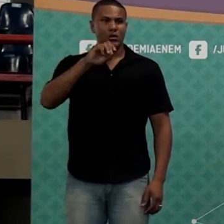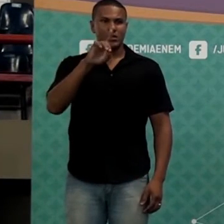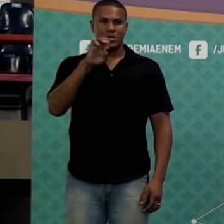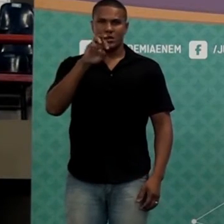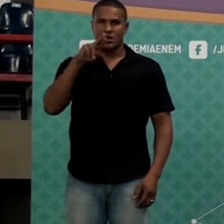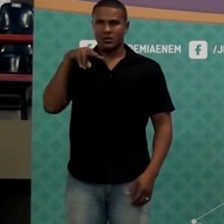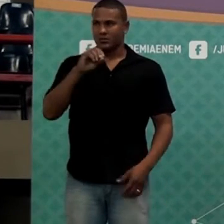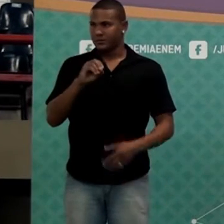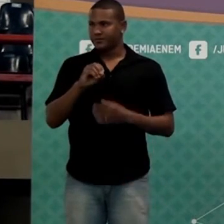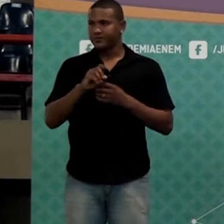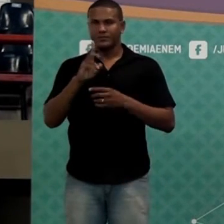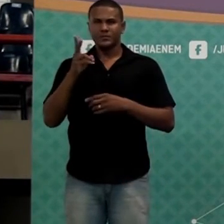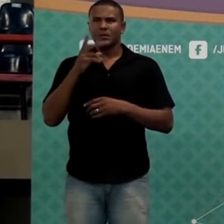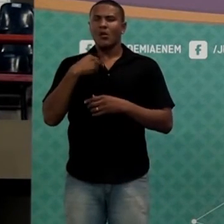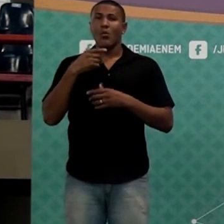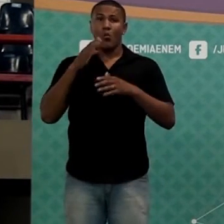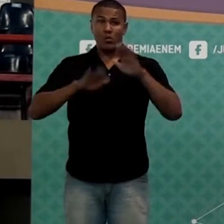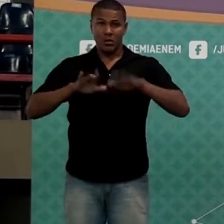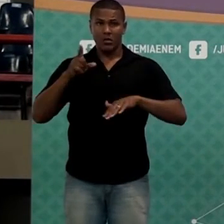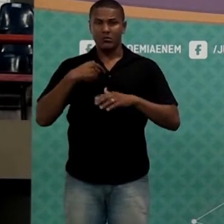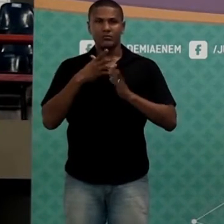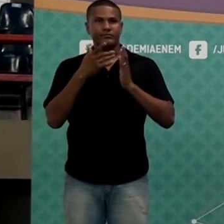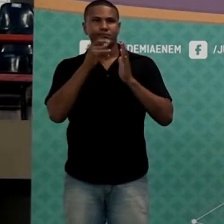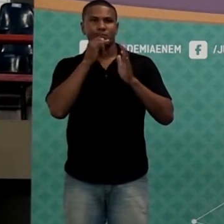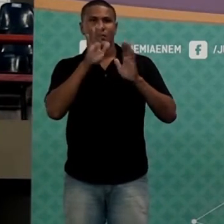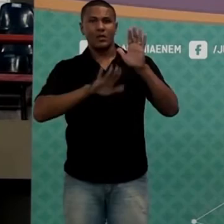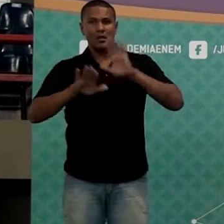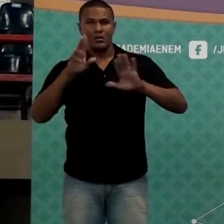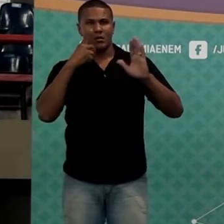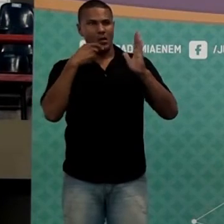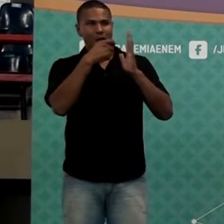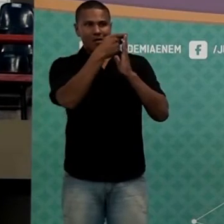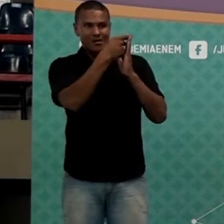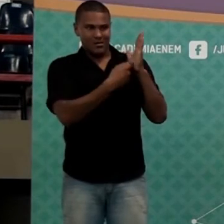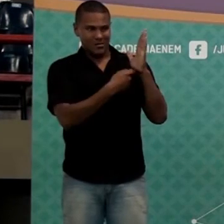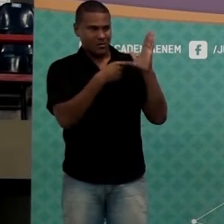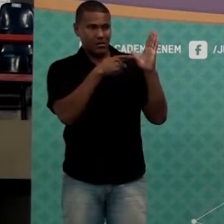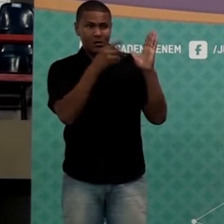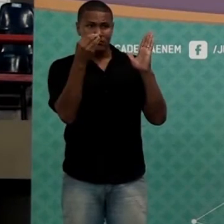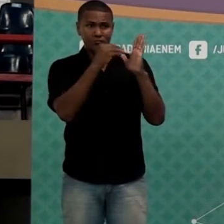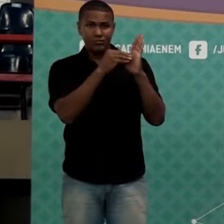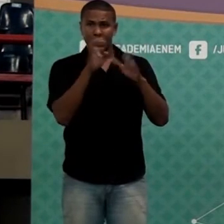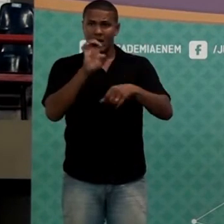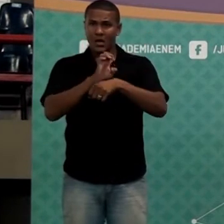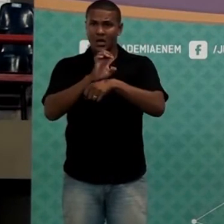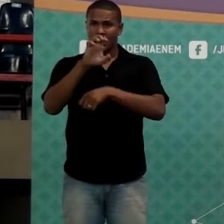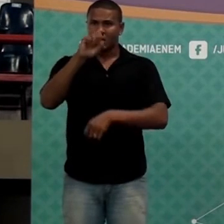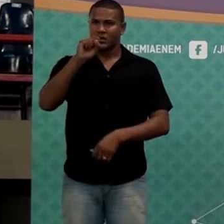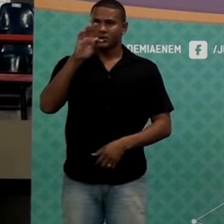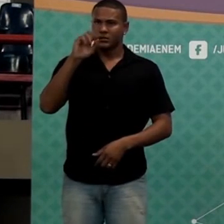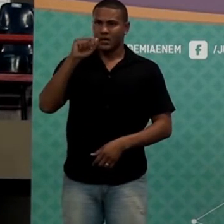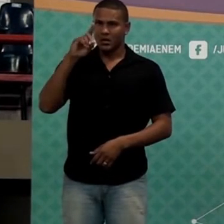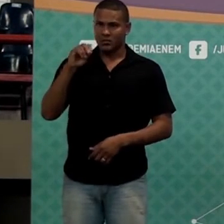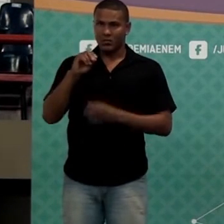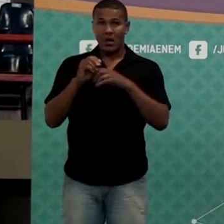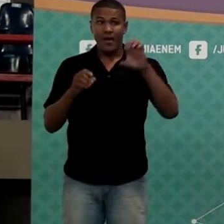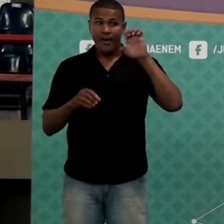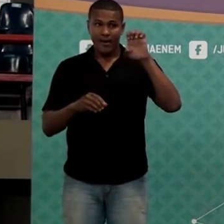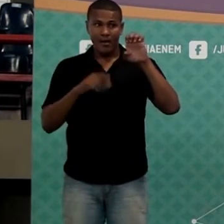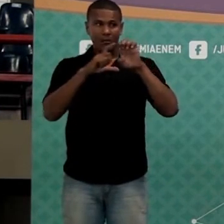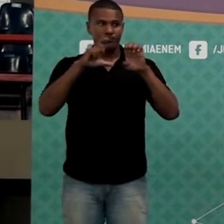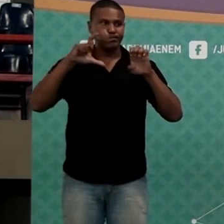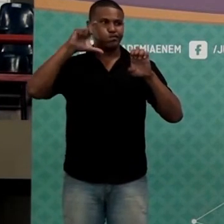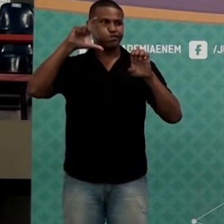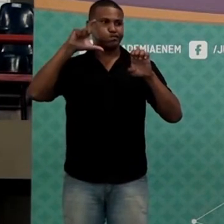de redação que você for citar sobre o Estado, tá bom? Sempre quando for falar de governo, falar Estado com E maiúsculo e